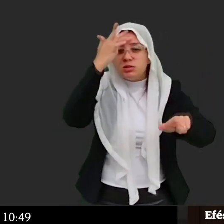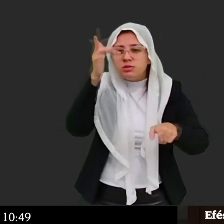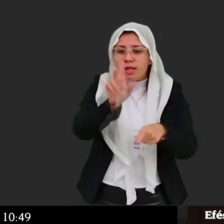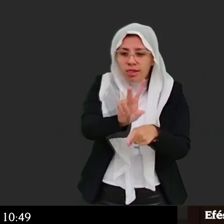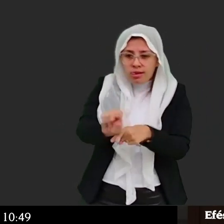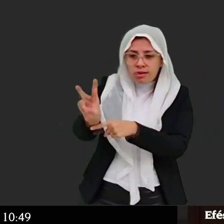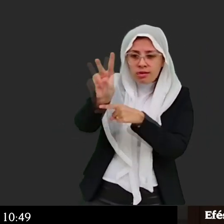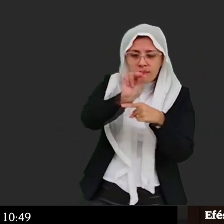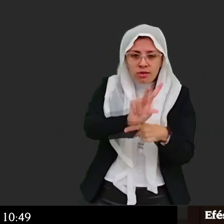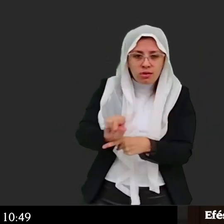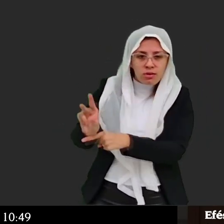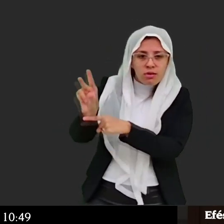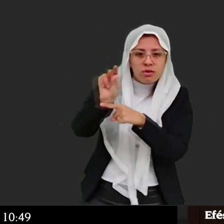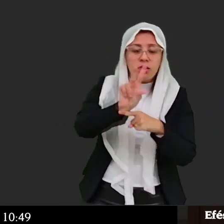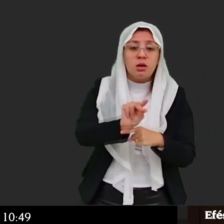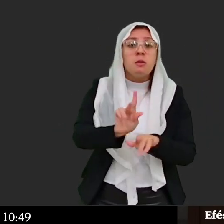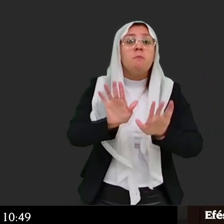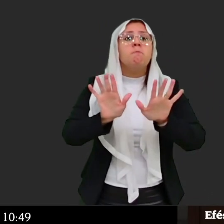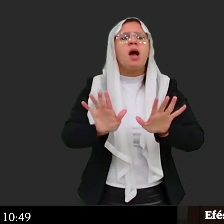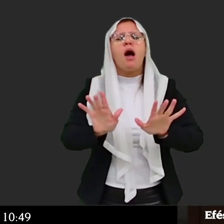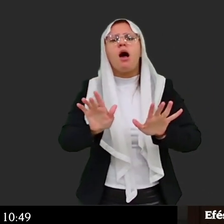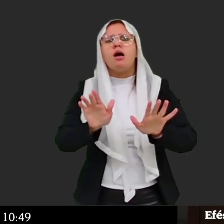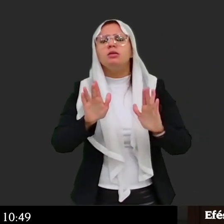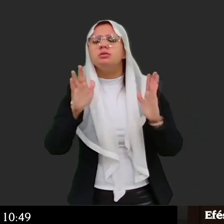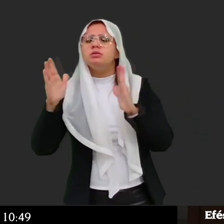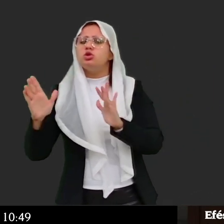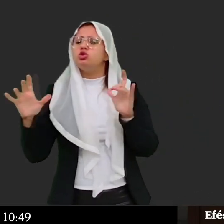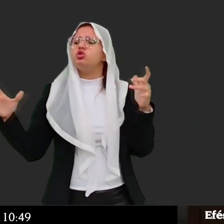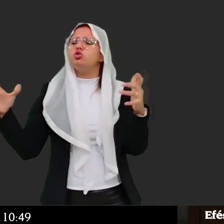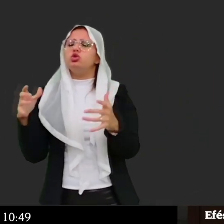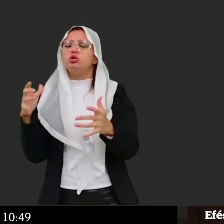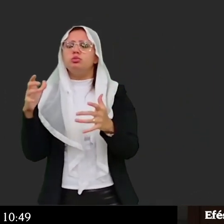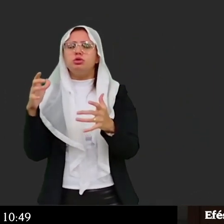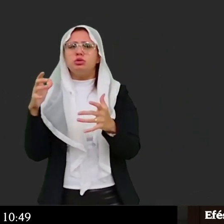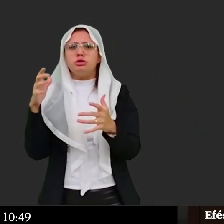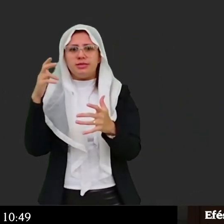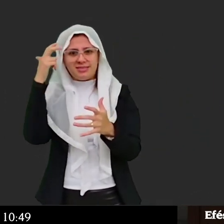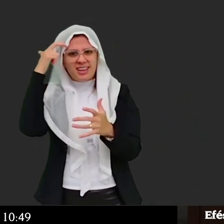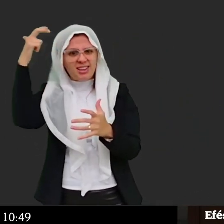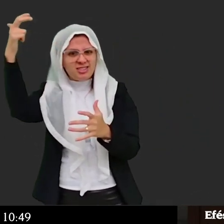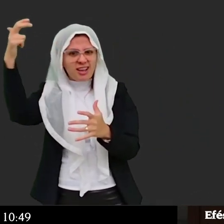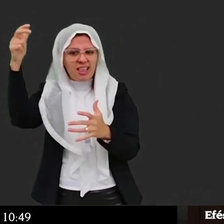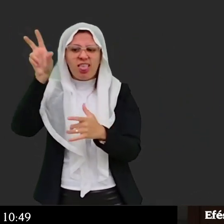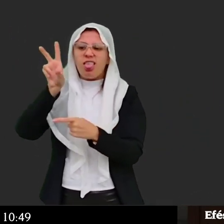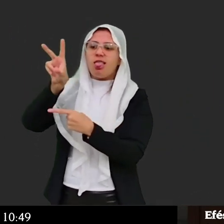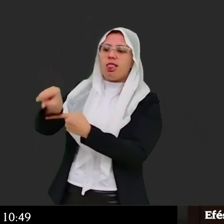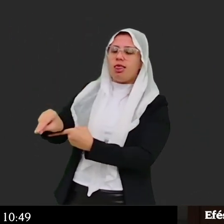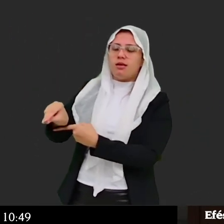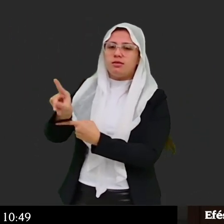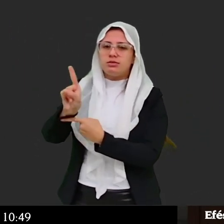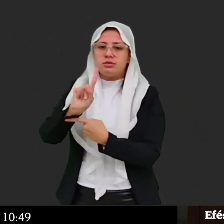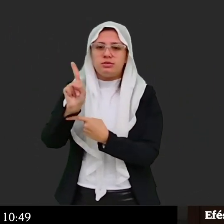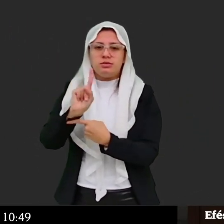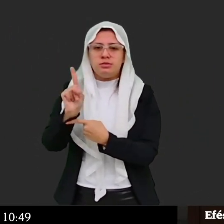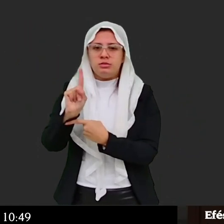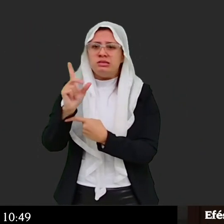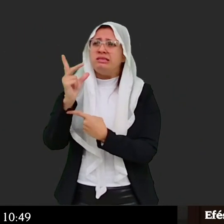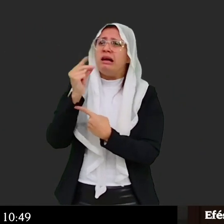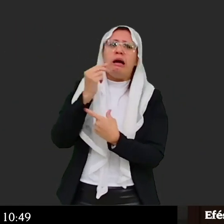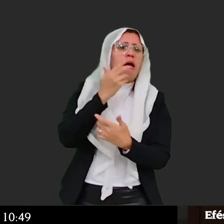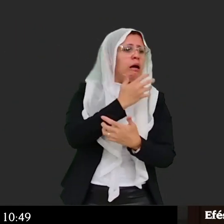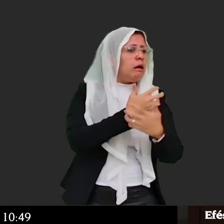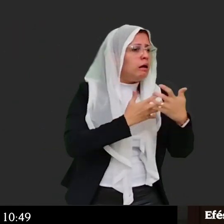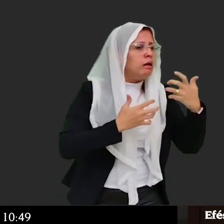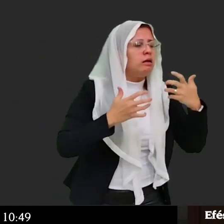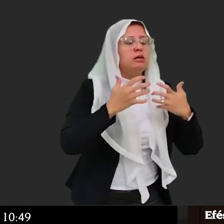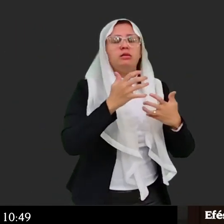astutamente. Mas os sábios, as mulheres sábias, não serão enganados por estes